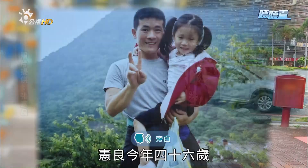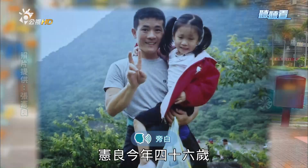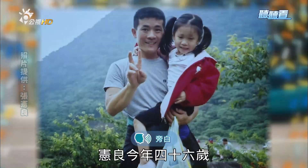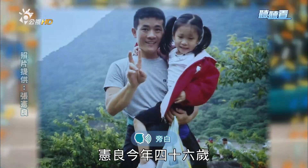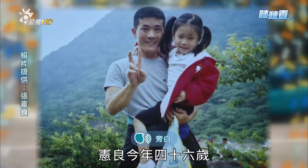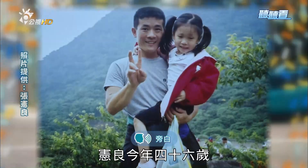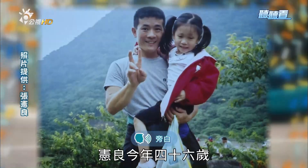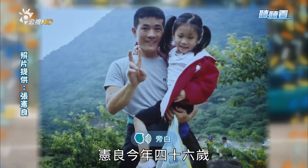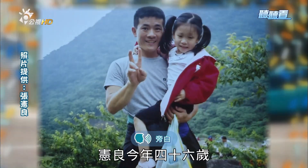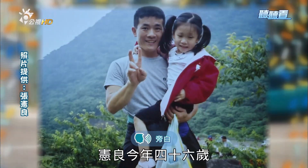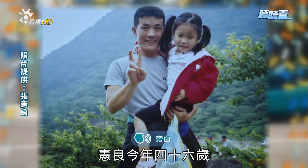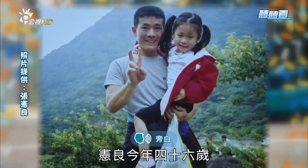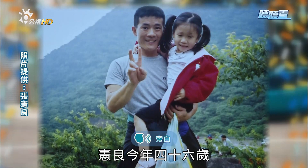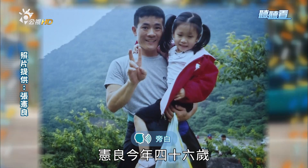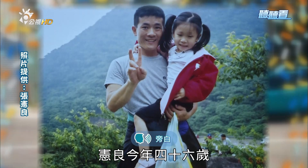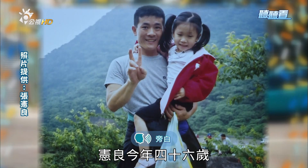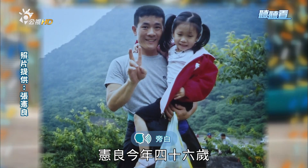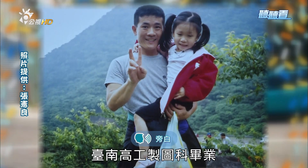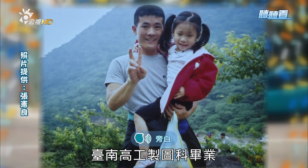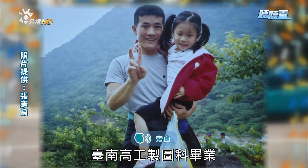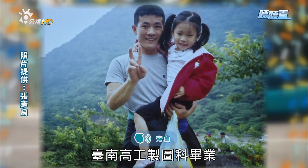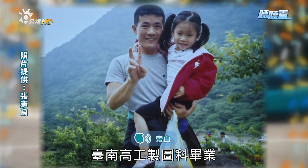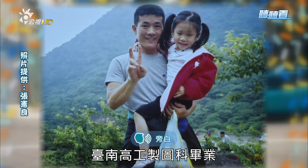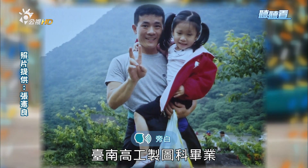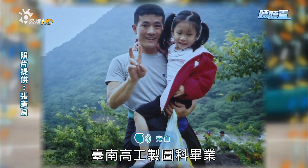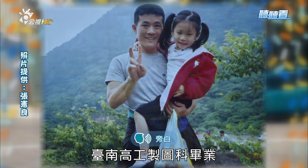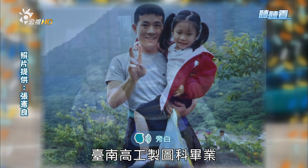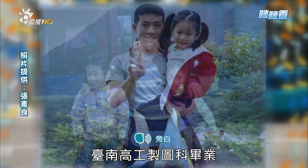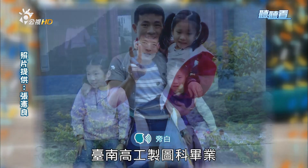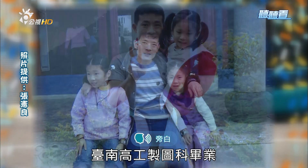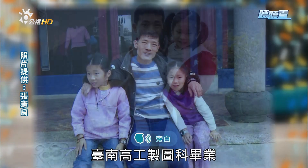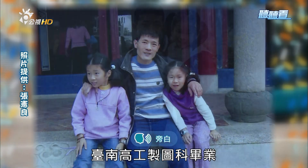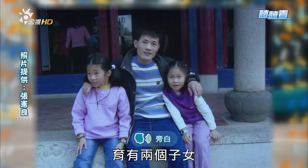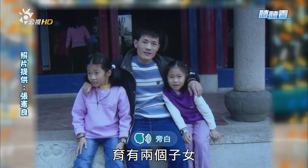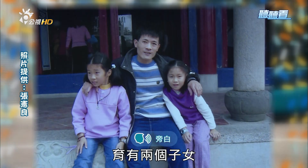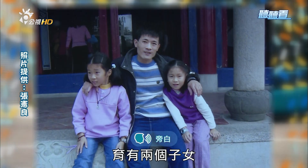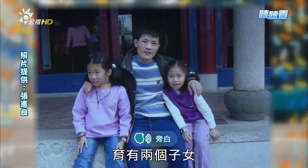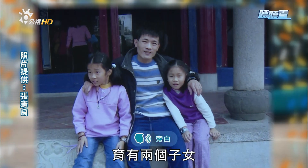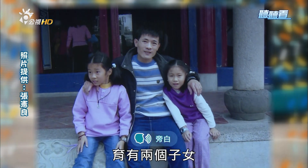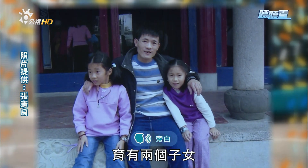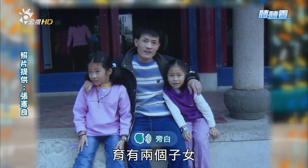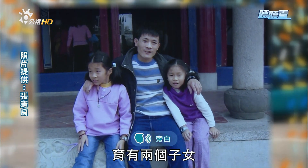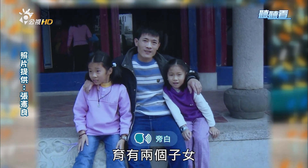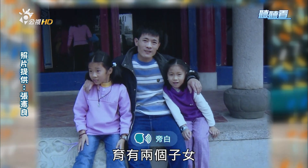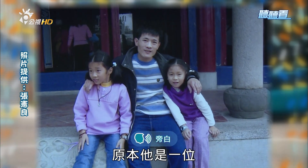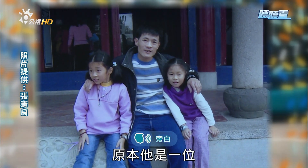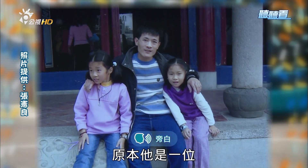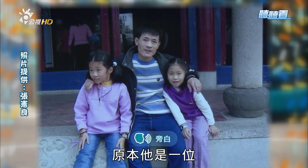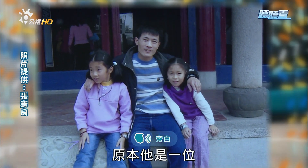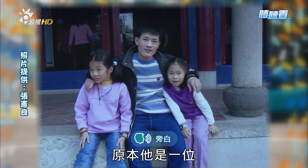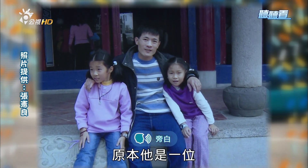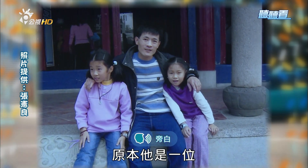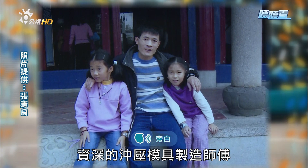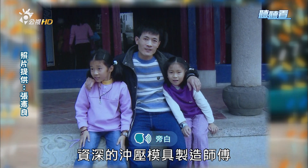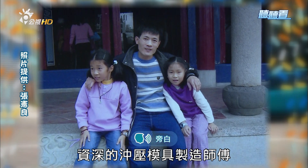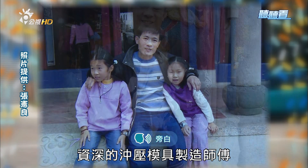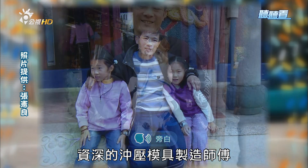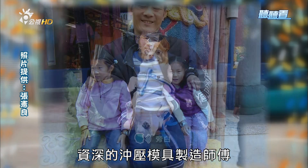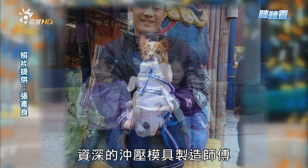宪良今年46岁，台南高工制图科毕业，育有两个子女。原本他是一位资深的冲压